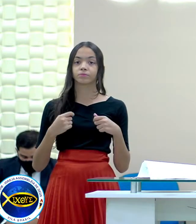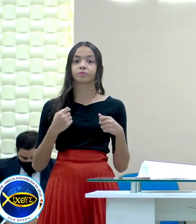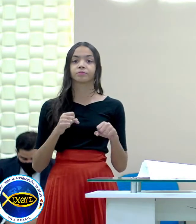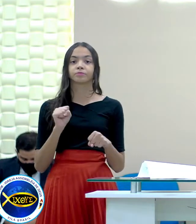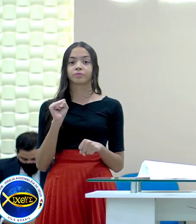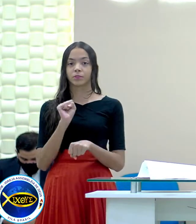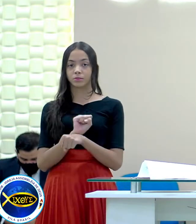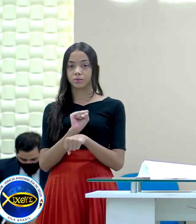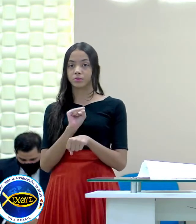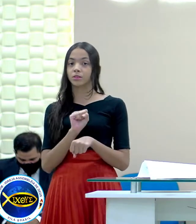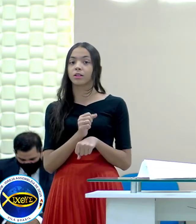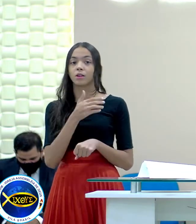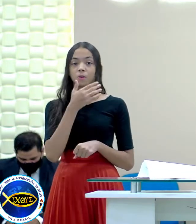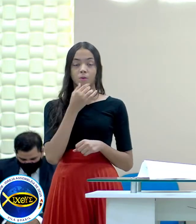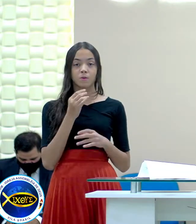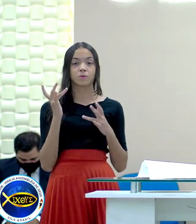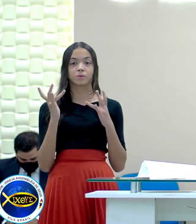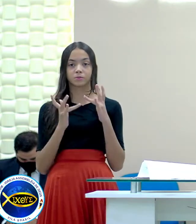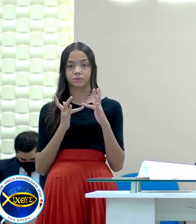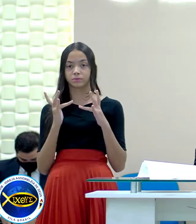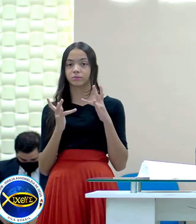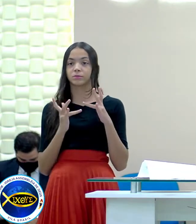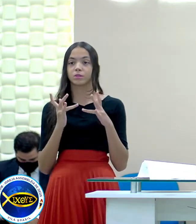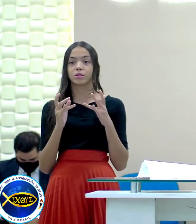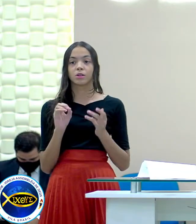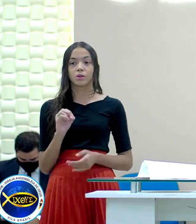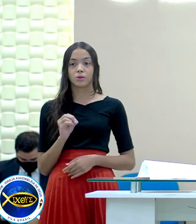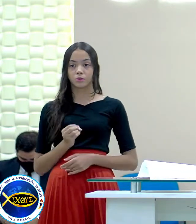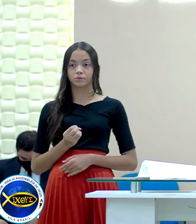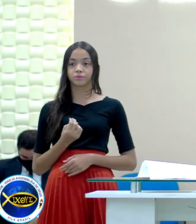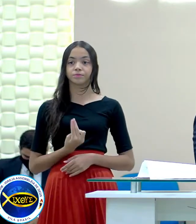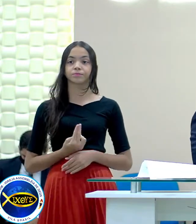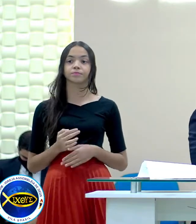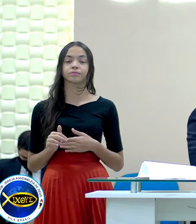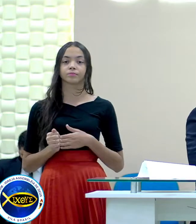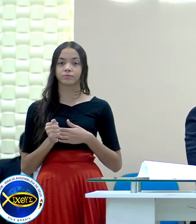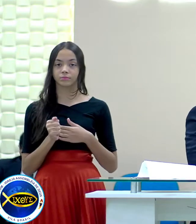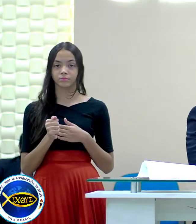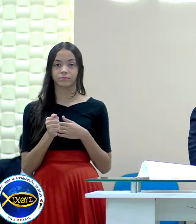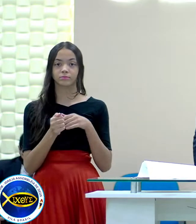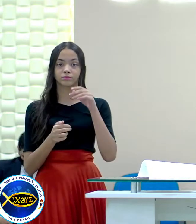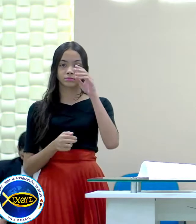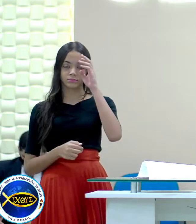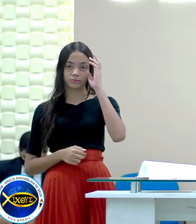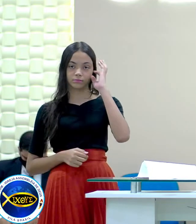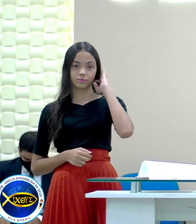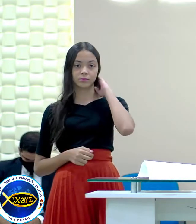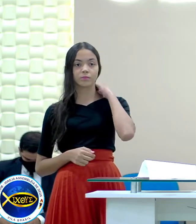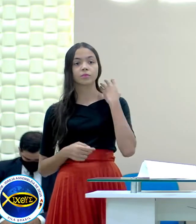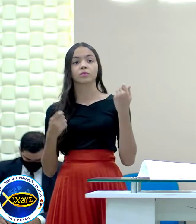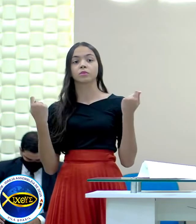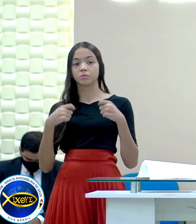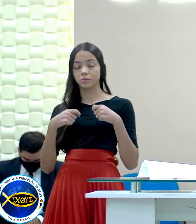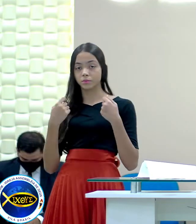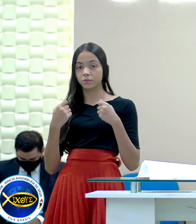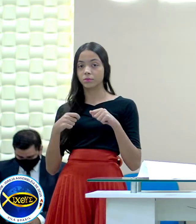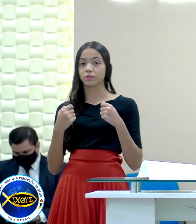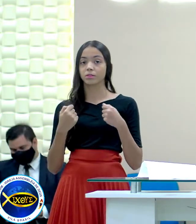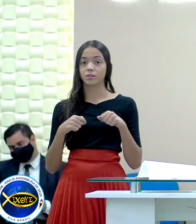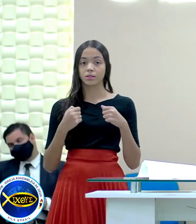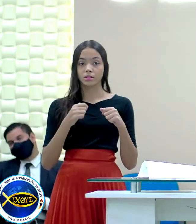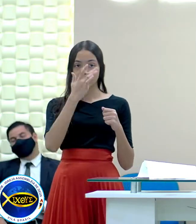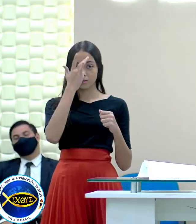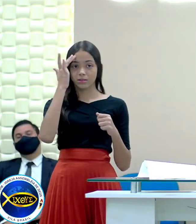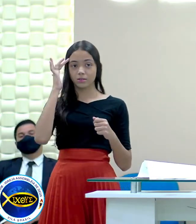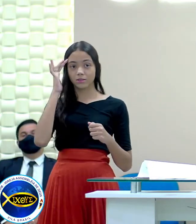seu noivo, ou dentre a conduta que é exigida daqueles que estão com